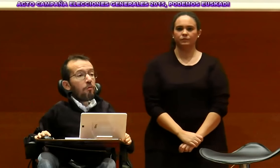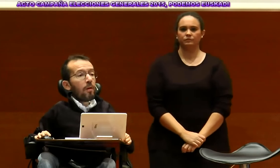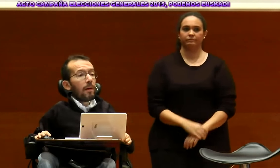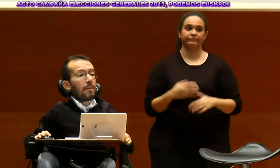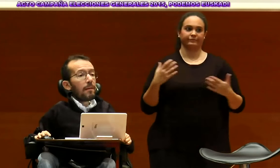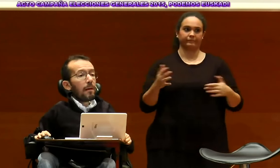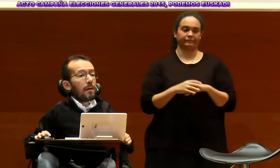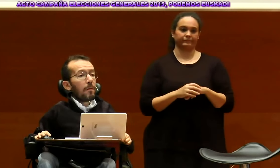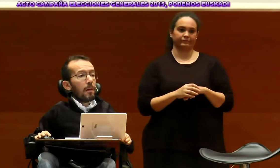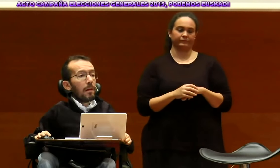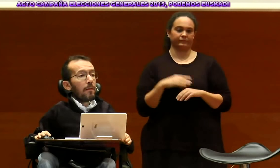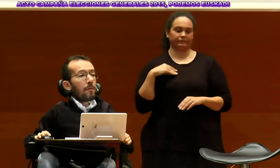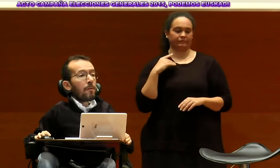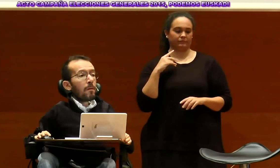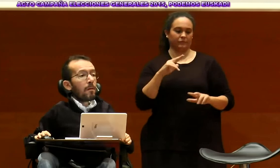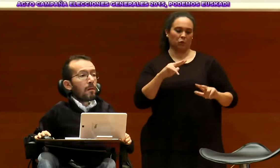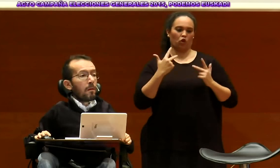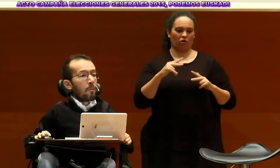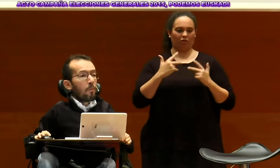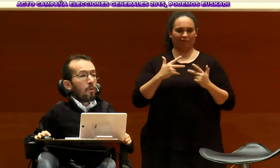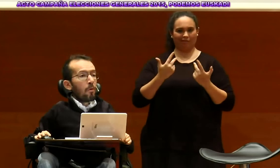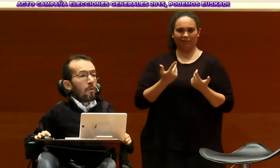Claro, y eso te da ciertas libertades.